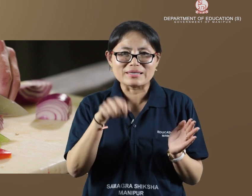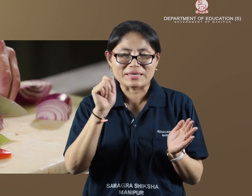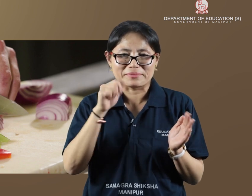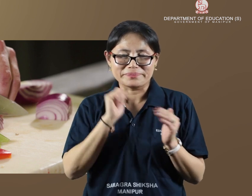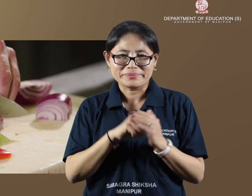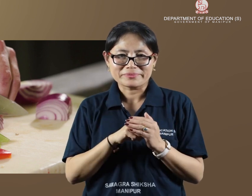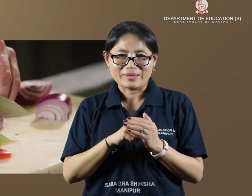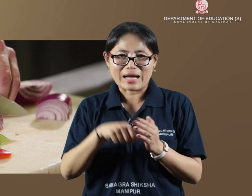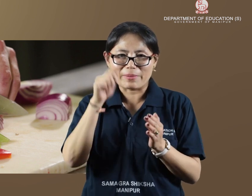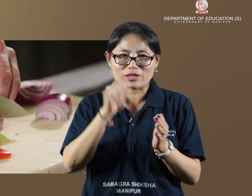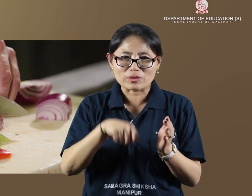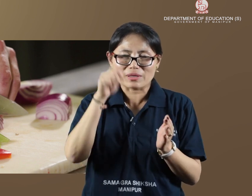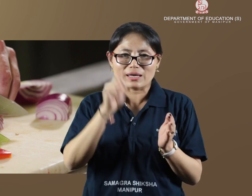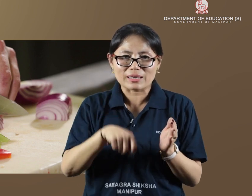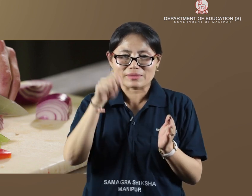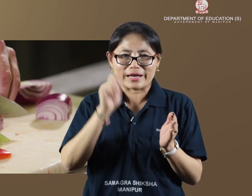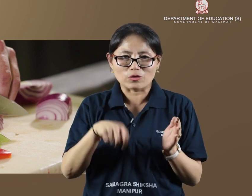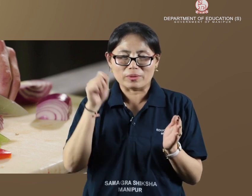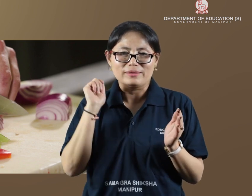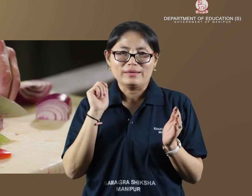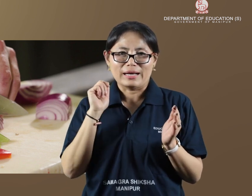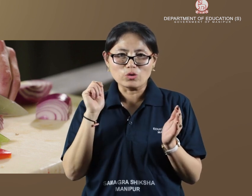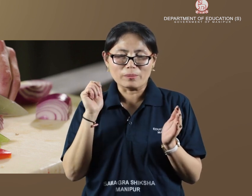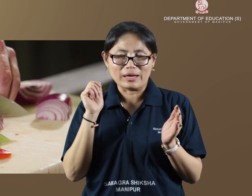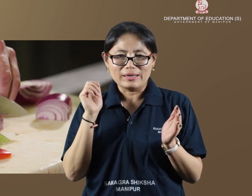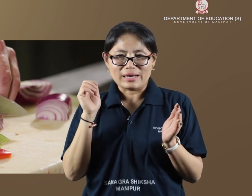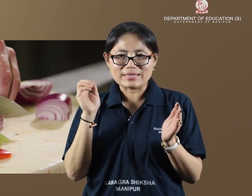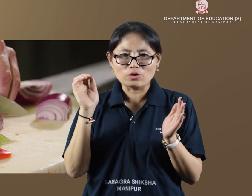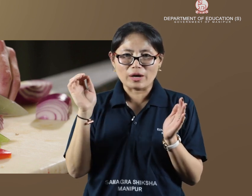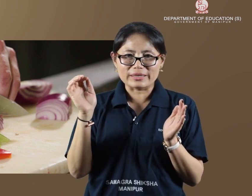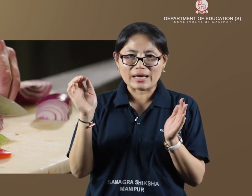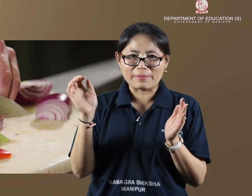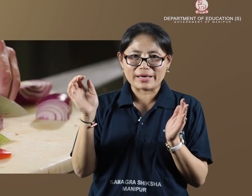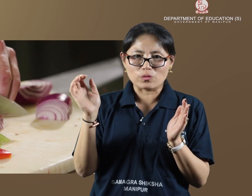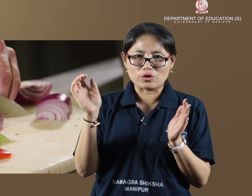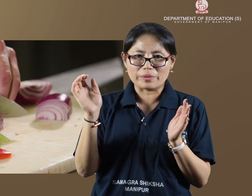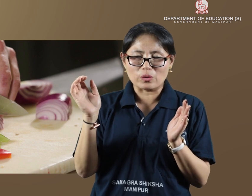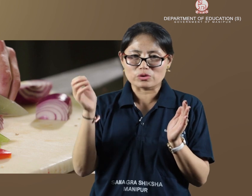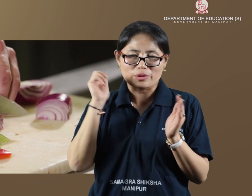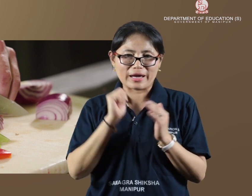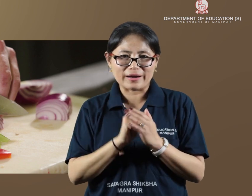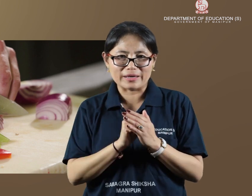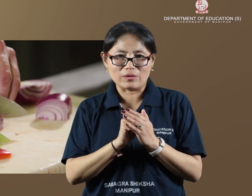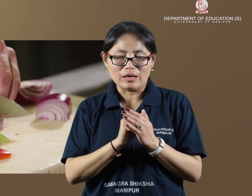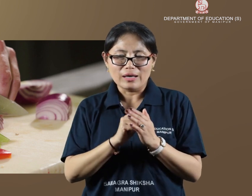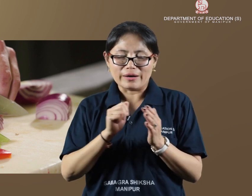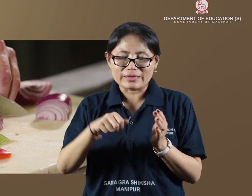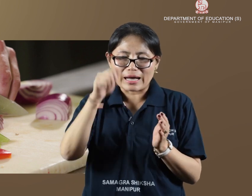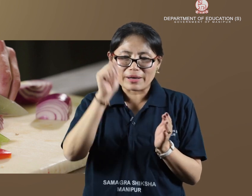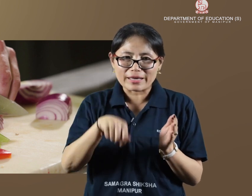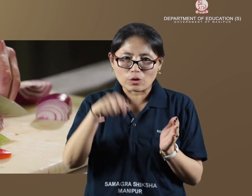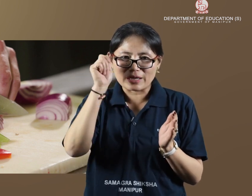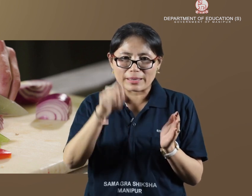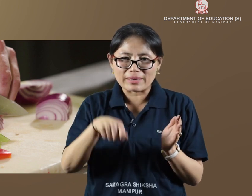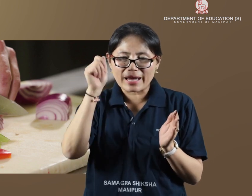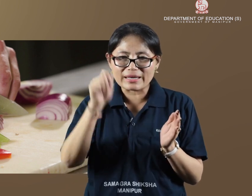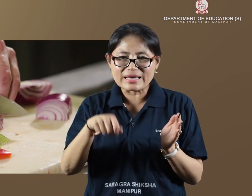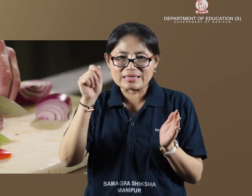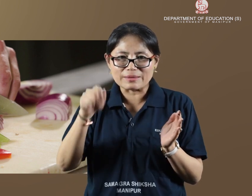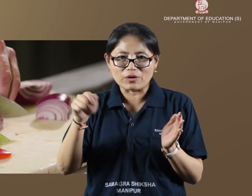jem thang maya thodam ka try to ba adu ama asa ei nungai te thang maya thobu de piro o chhinim ge harakani ko are thang maya thobu na yam line easily cut